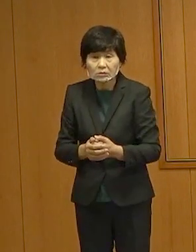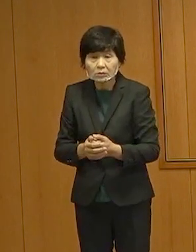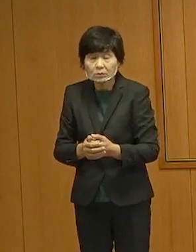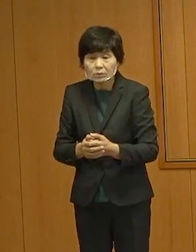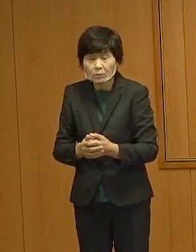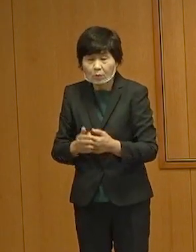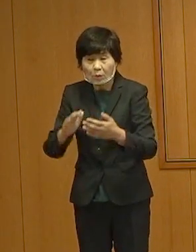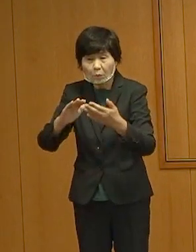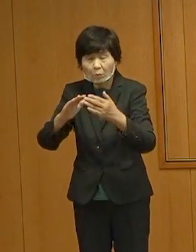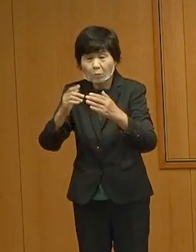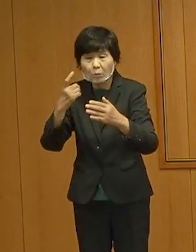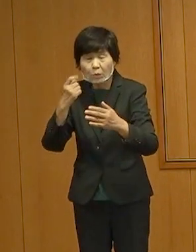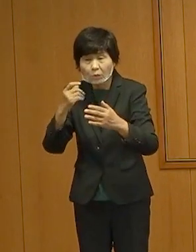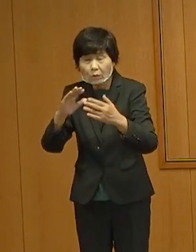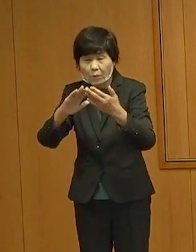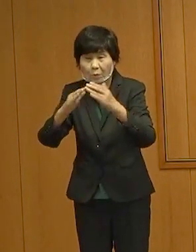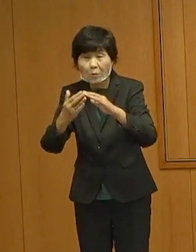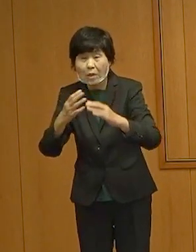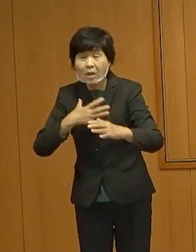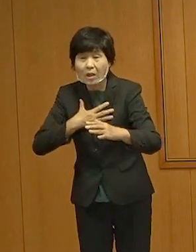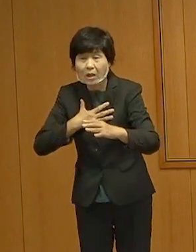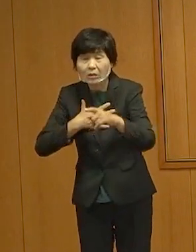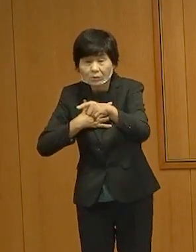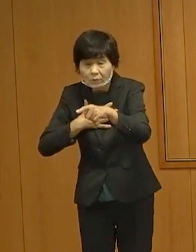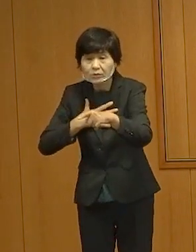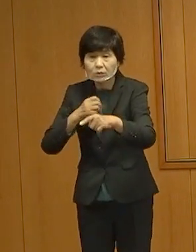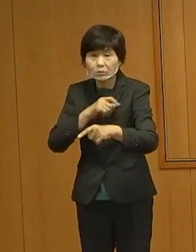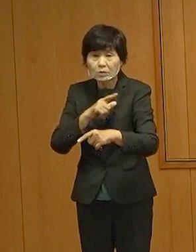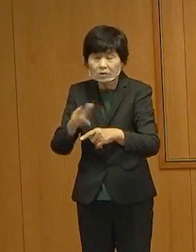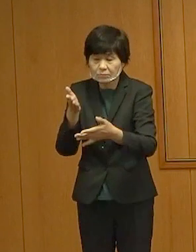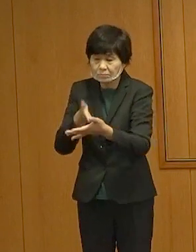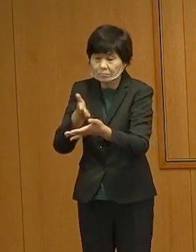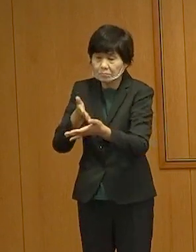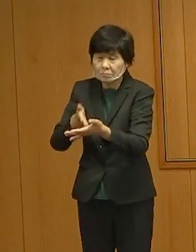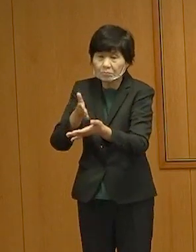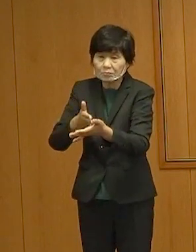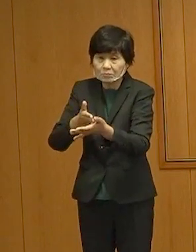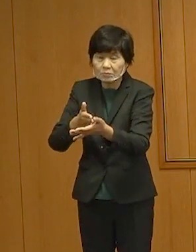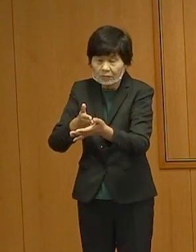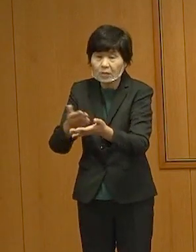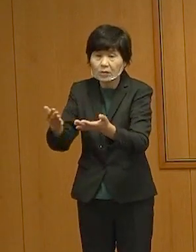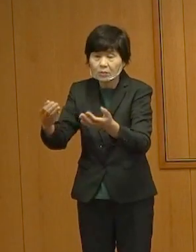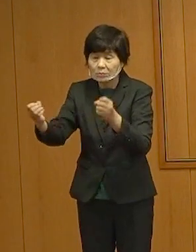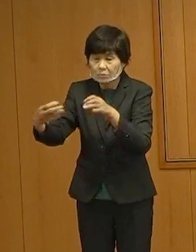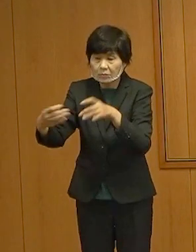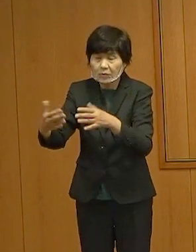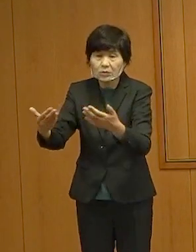壊れそうなもの等については積極的にお話をしないといけないのかなというふうに思っています。